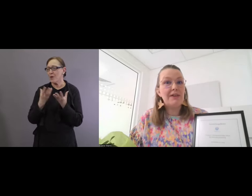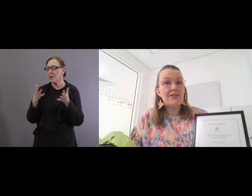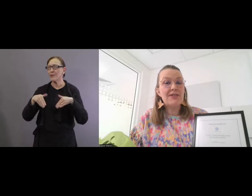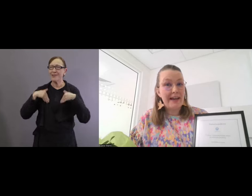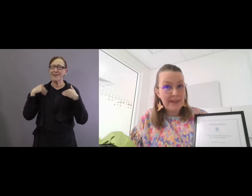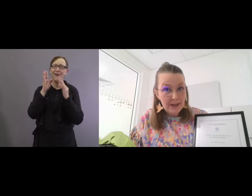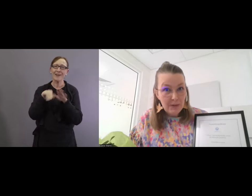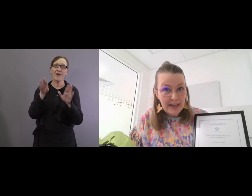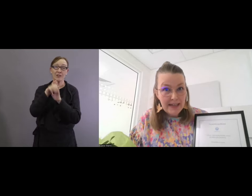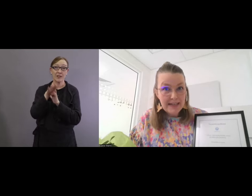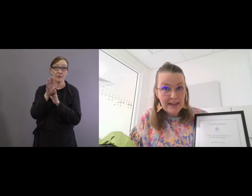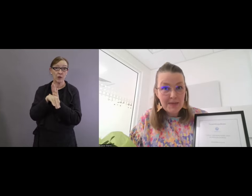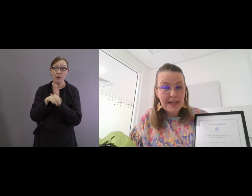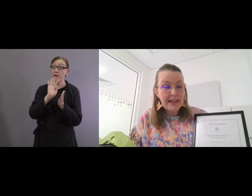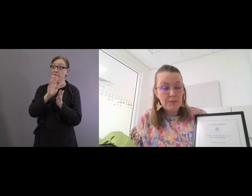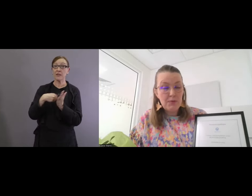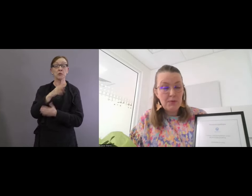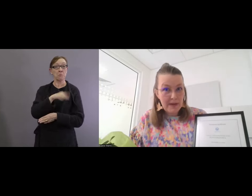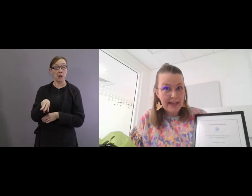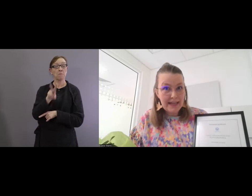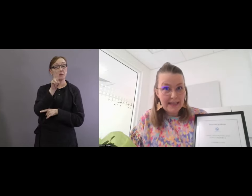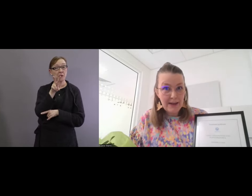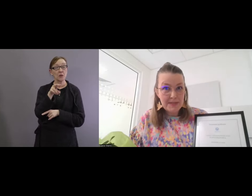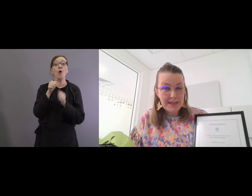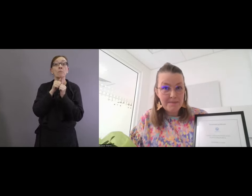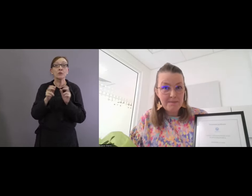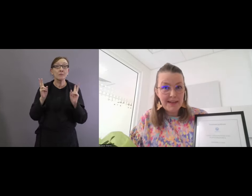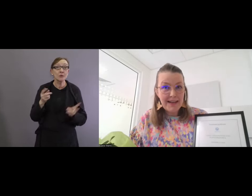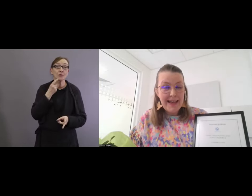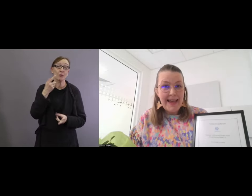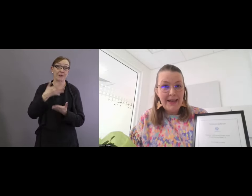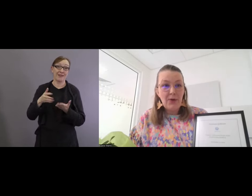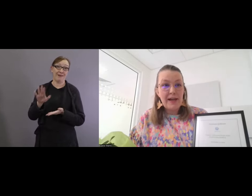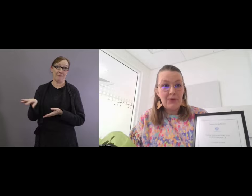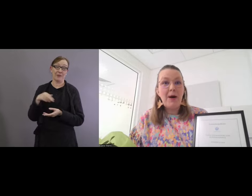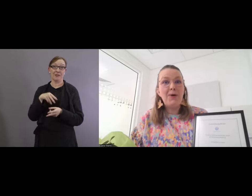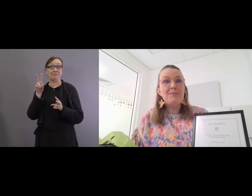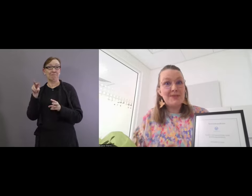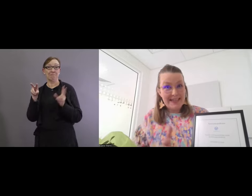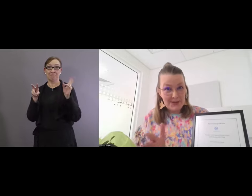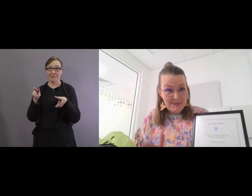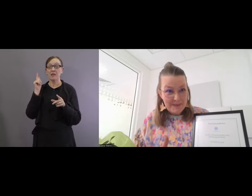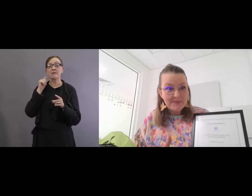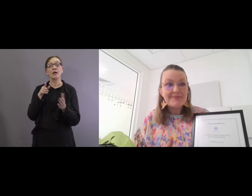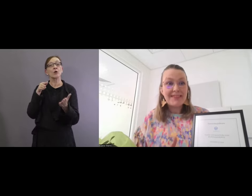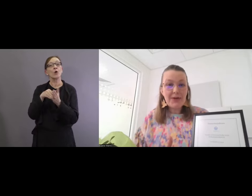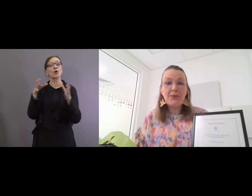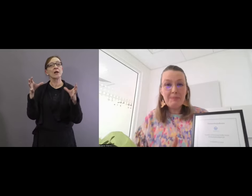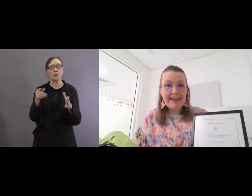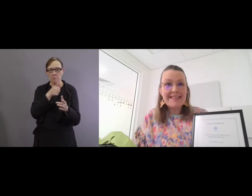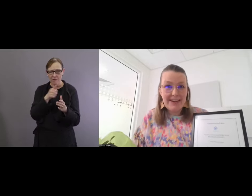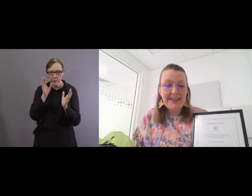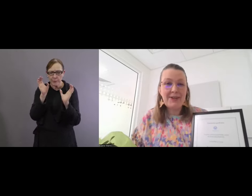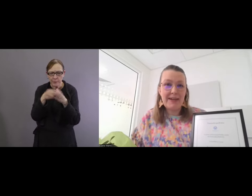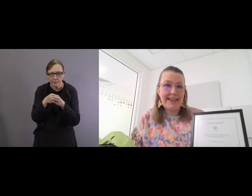lastenohjelmia, joita katsoo sekä viittomakieliset lapset että myös suomenkieliset lapset. Eli kohderyhmä on myös isompi